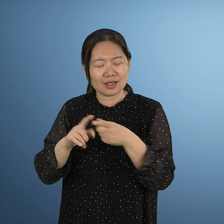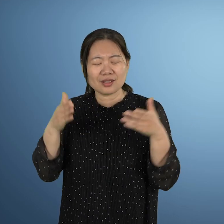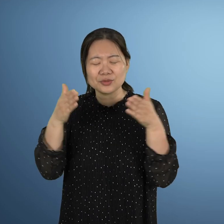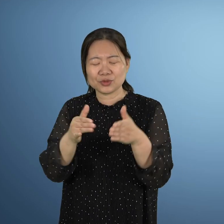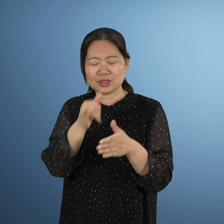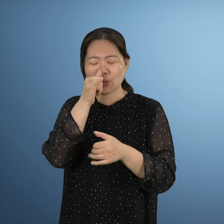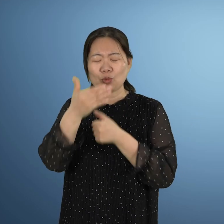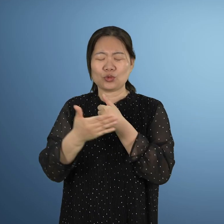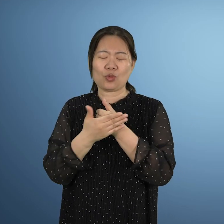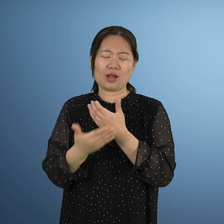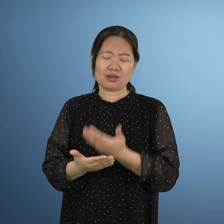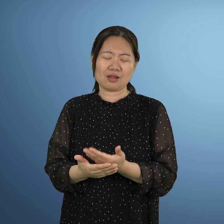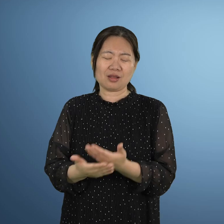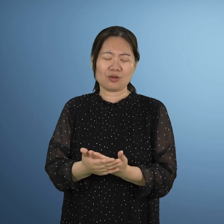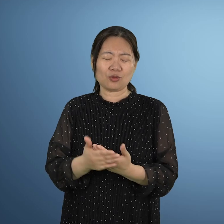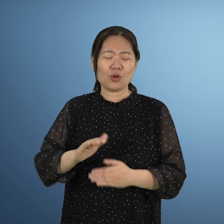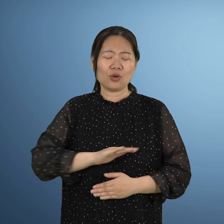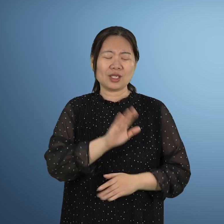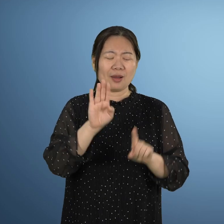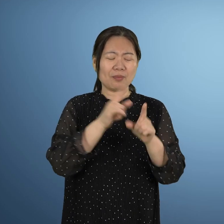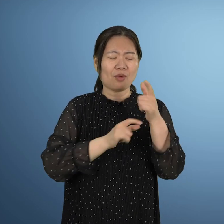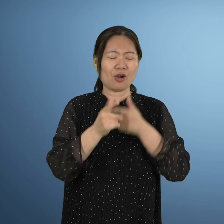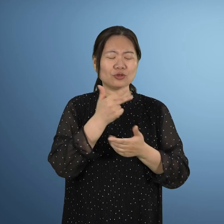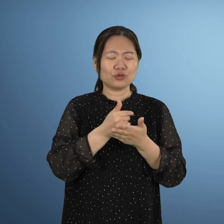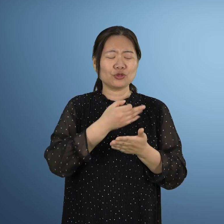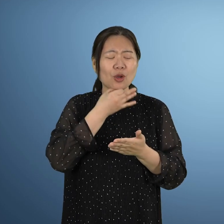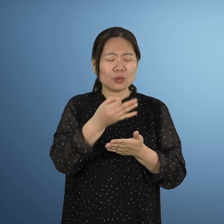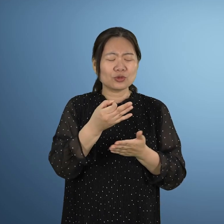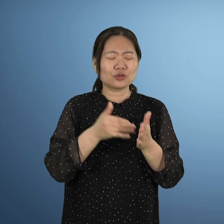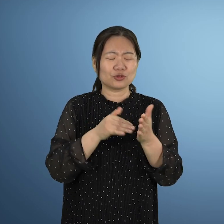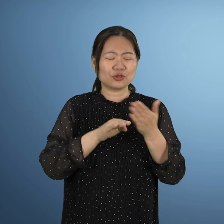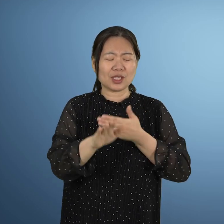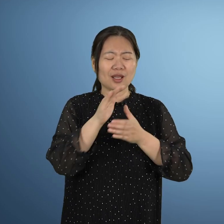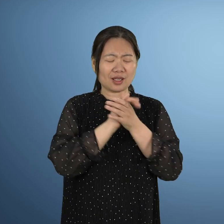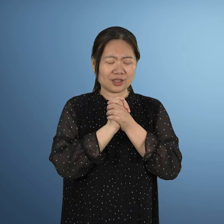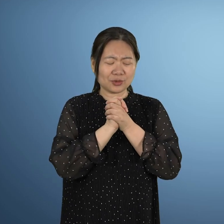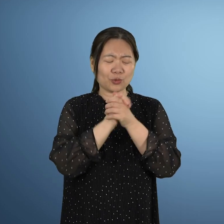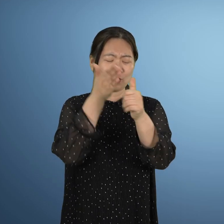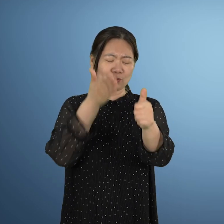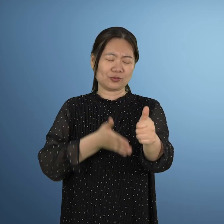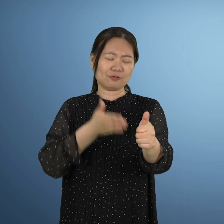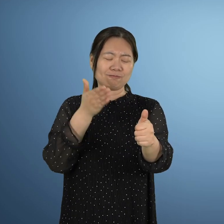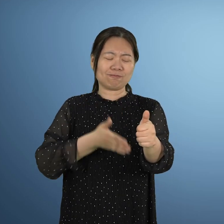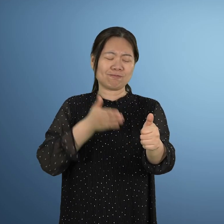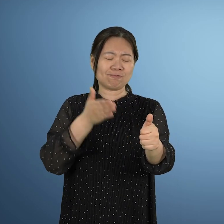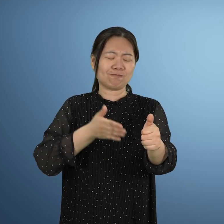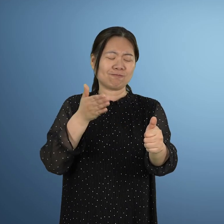도와주시옵소서. 우리 한번 주여 부른 다음에 기도합시다. 주여.